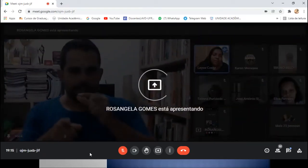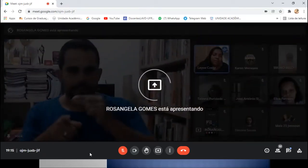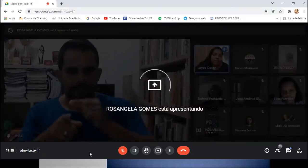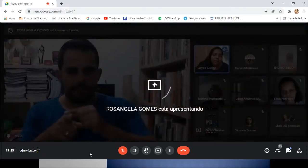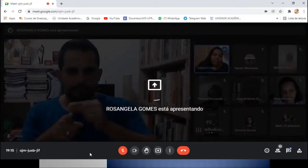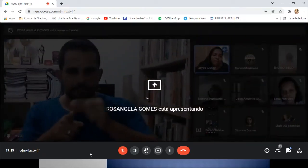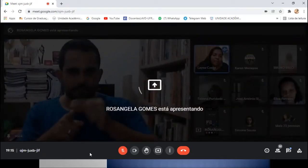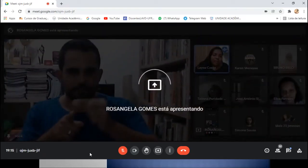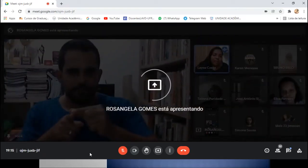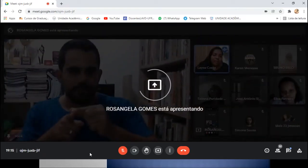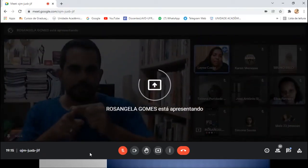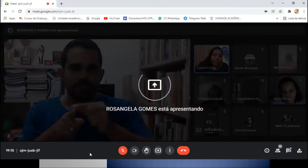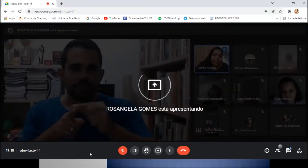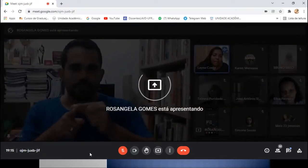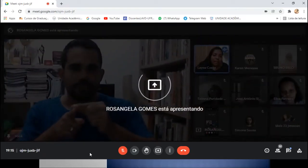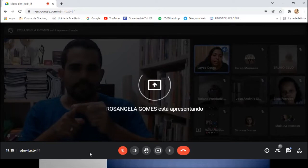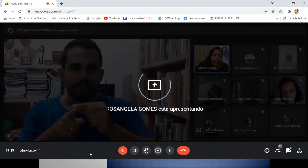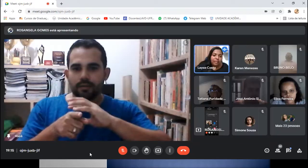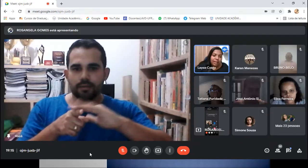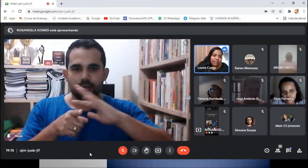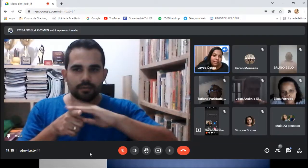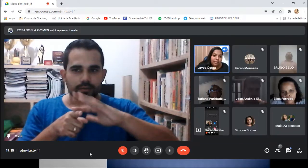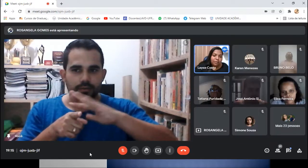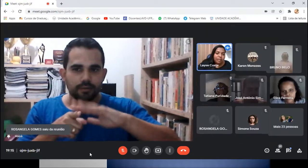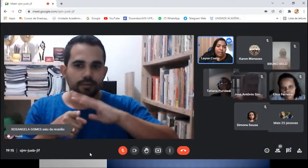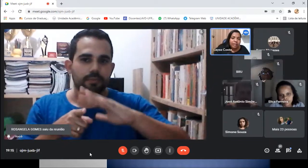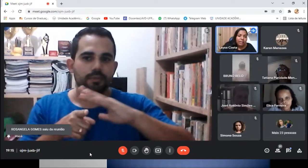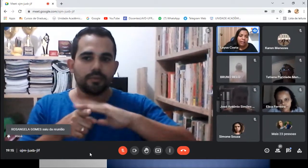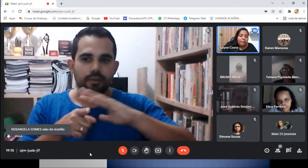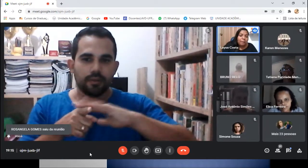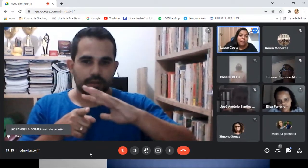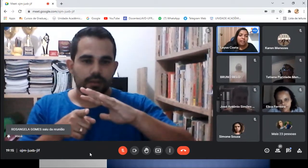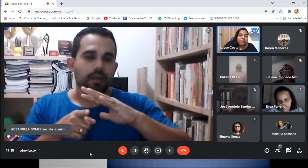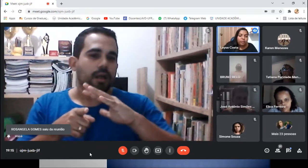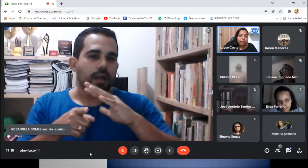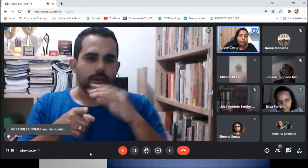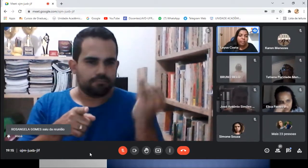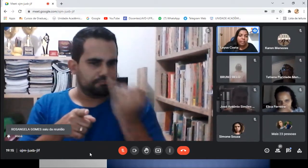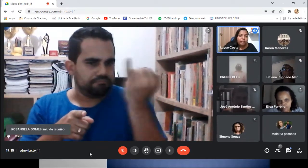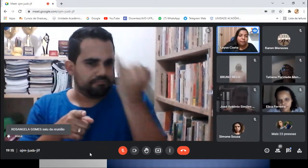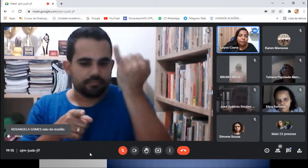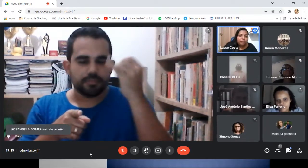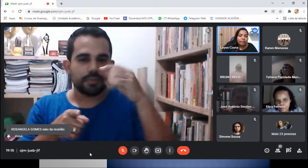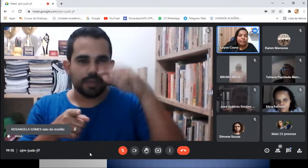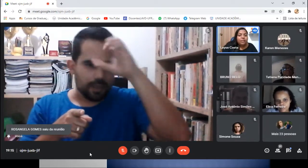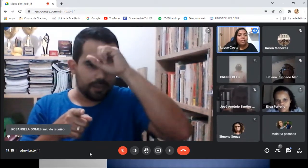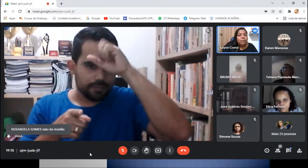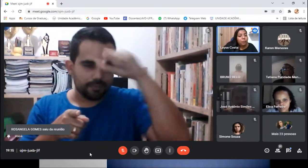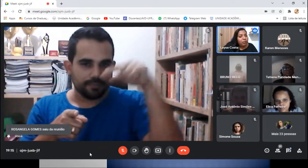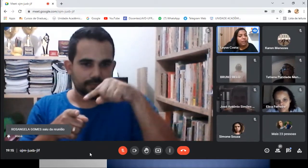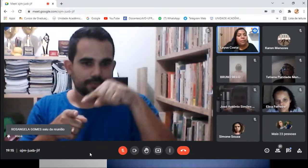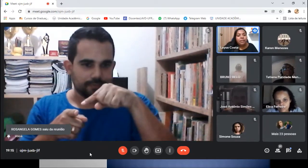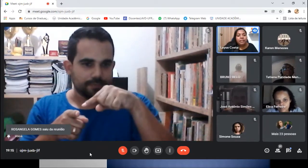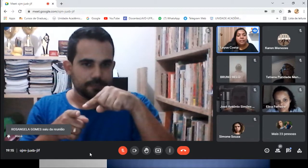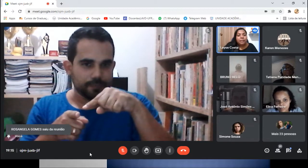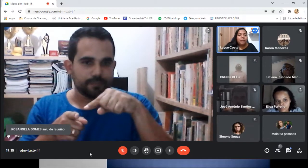Vocês conhecem, né? O que é fonética, o que é fonologia? Isso é muito